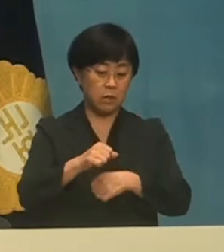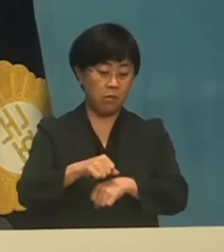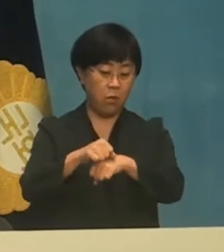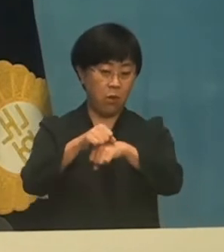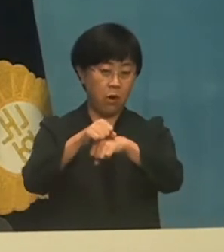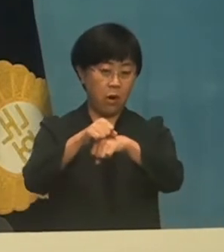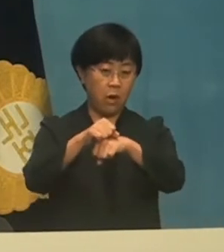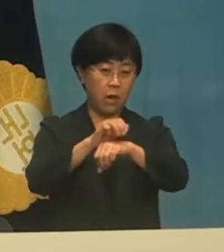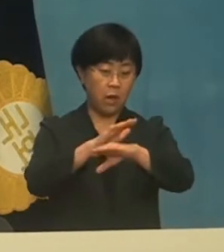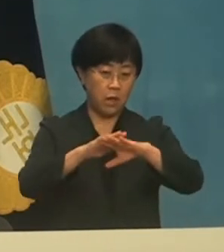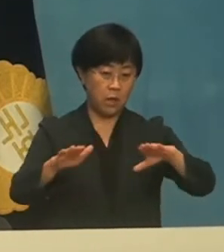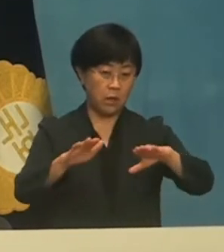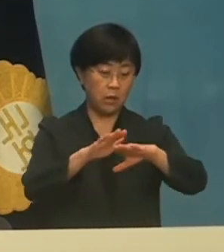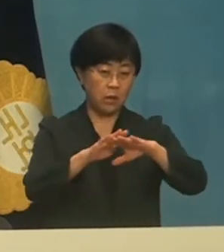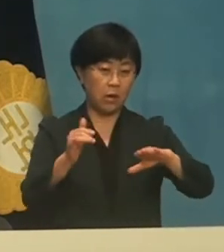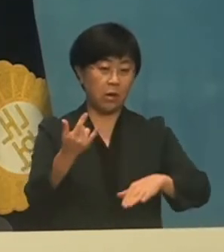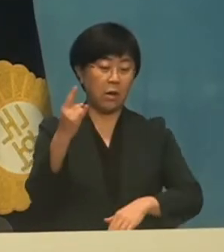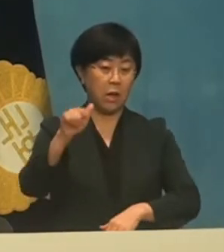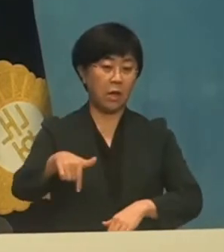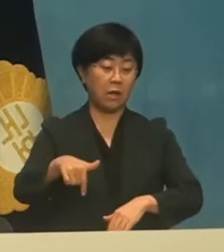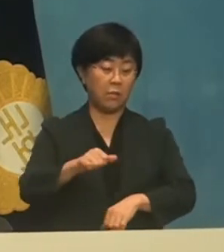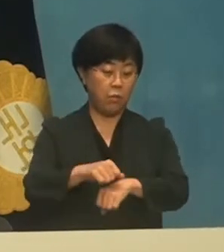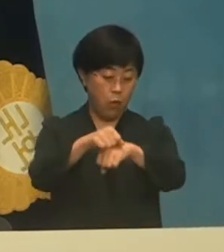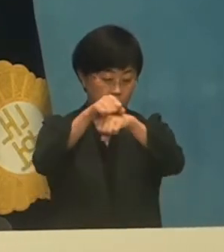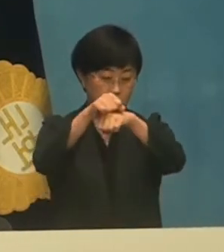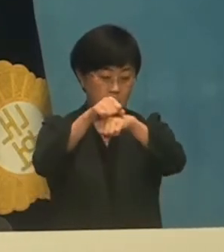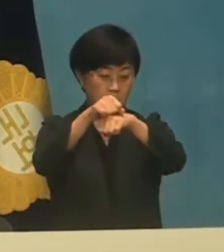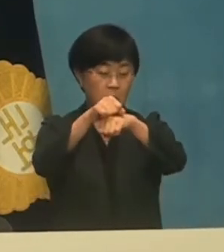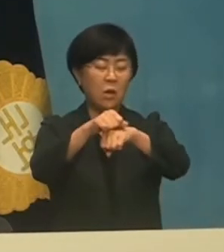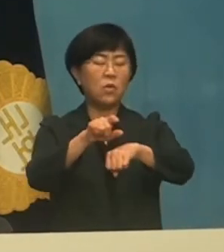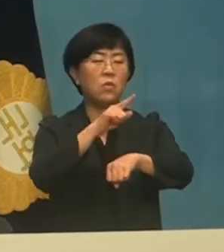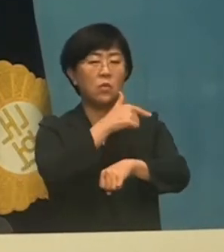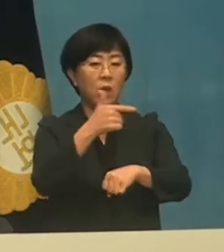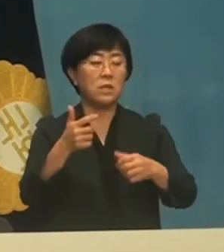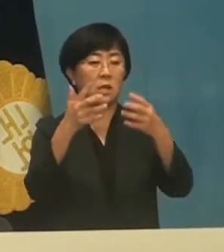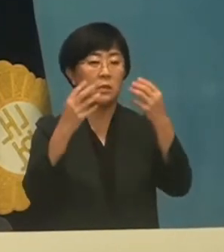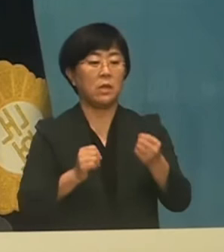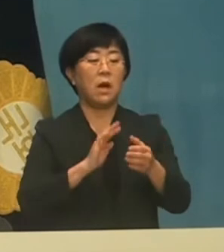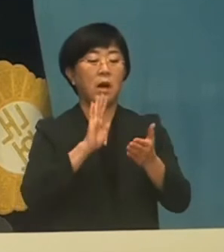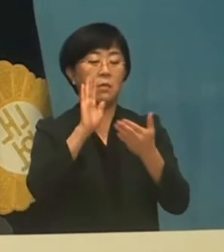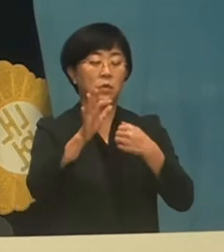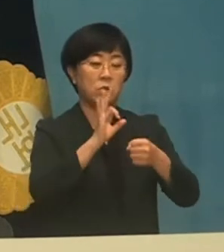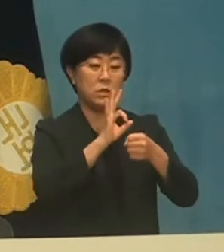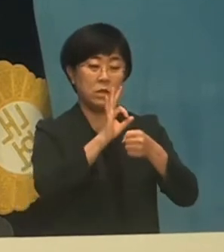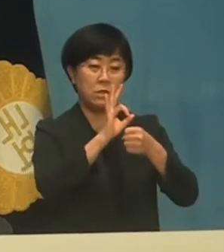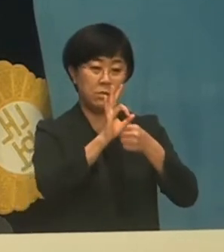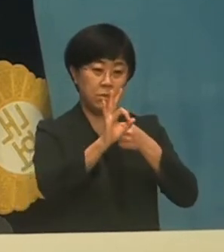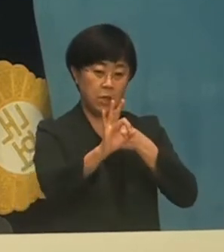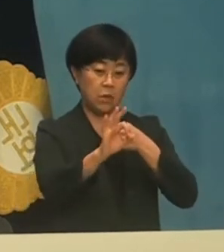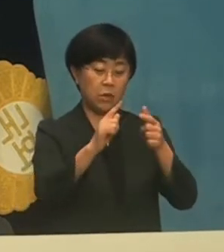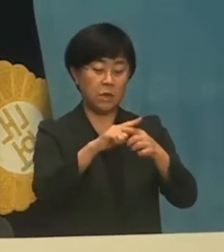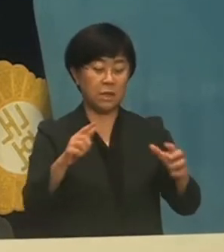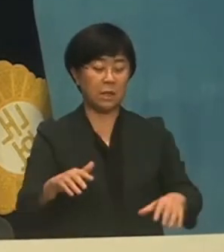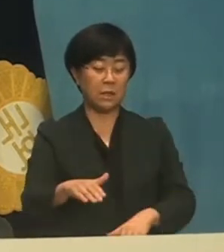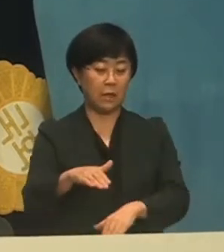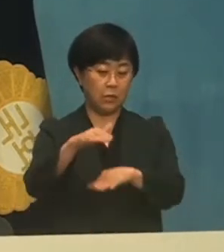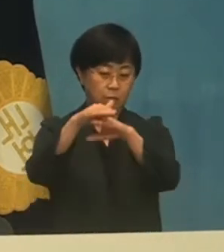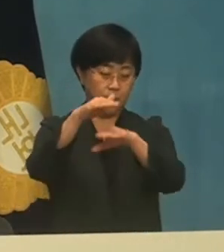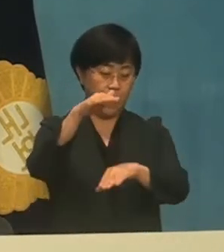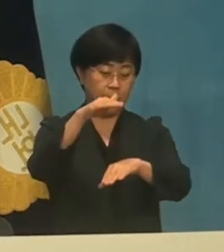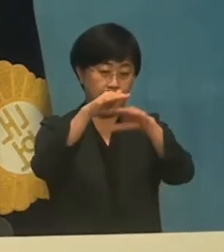사용 후 해결료는 50만 4,809다발로 향후 10년 내 다수의 원전이 포화 상태에 달한다고